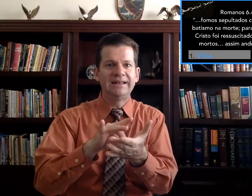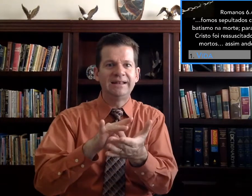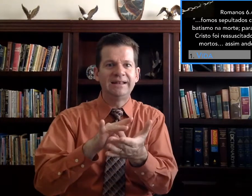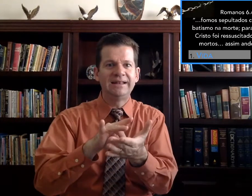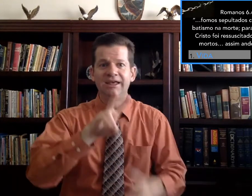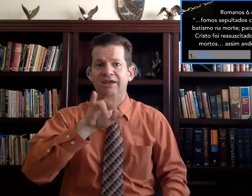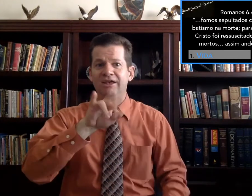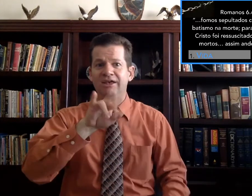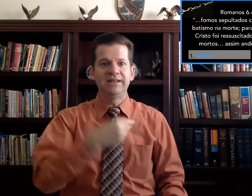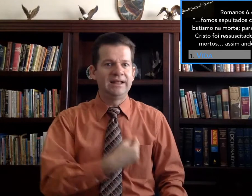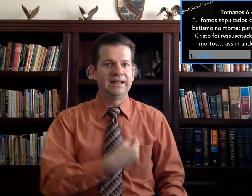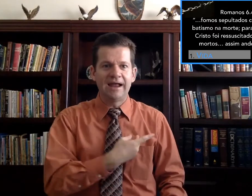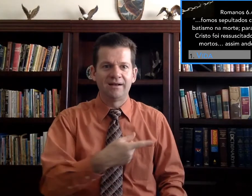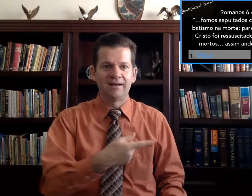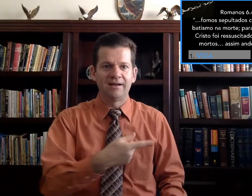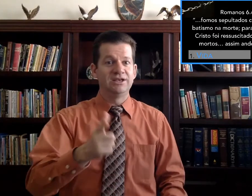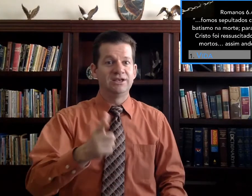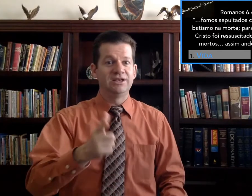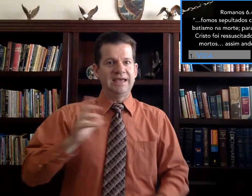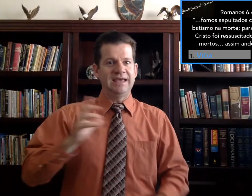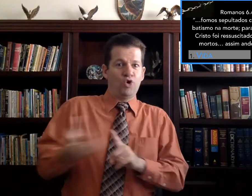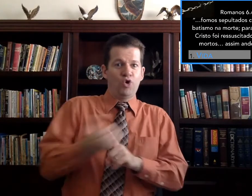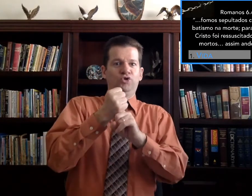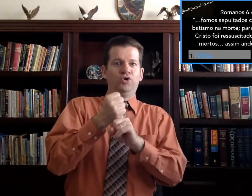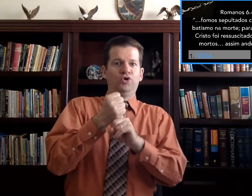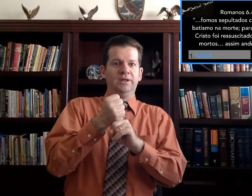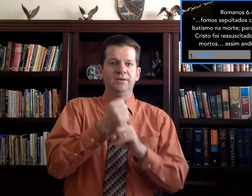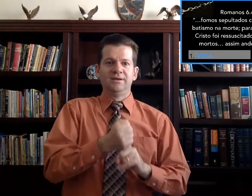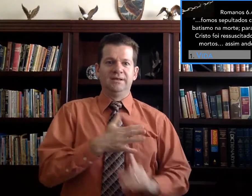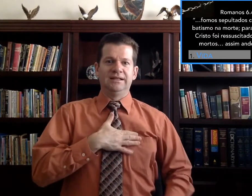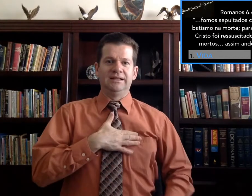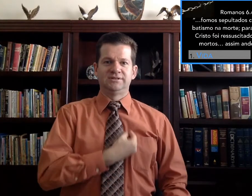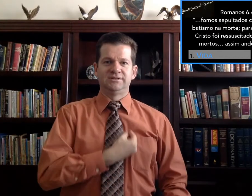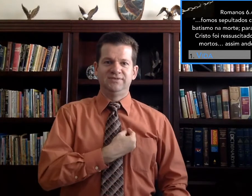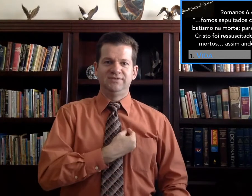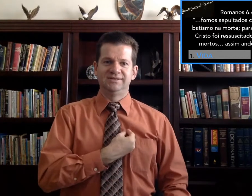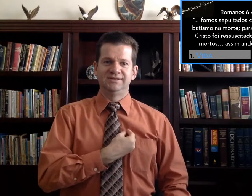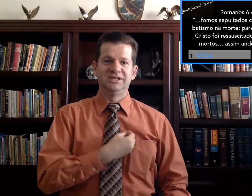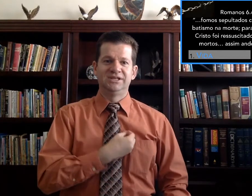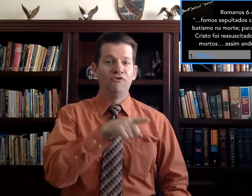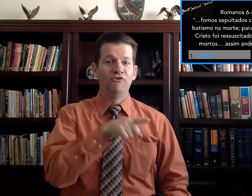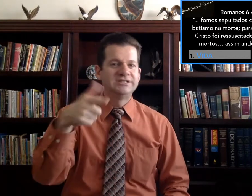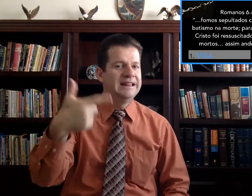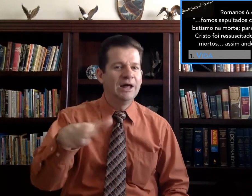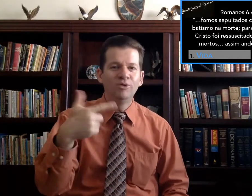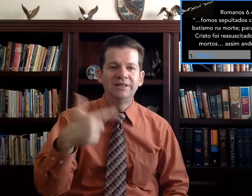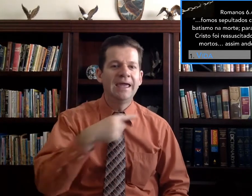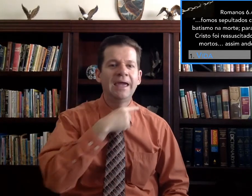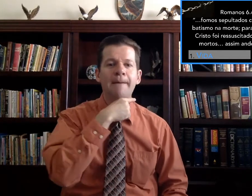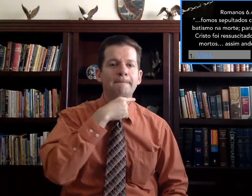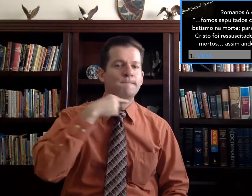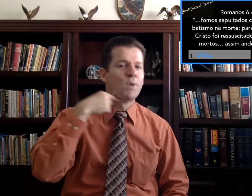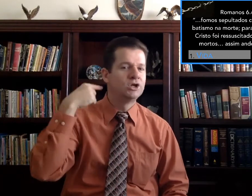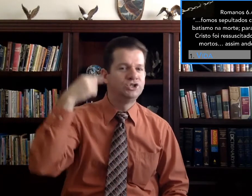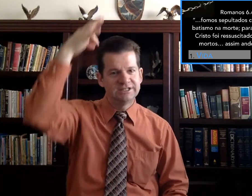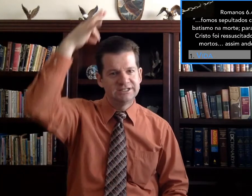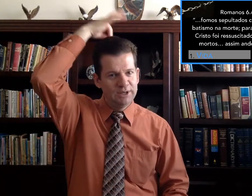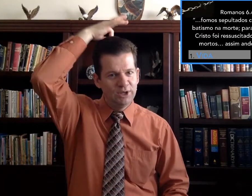verdadeira, vida eterna, já tem controle das nossas vidas. Você não tem morte